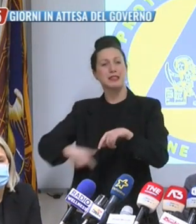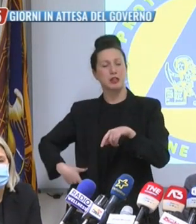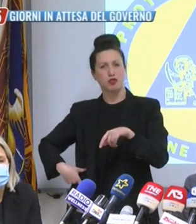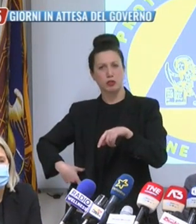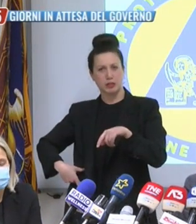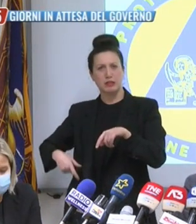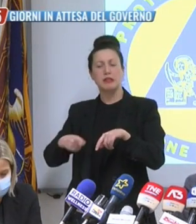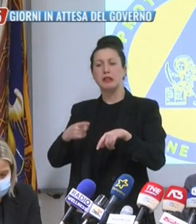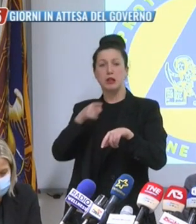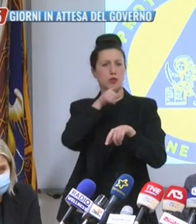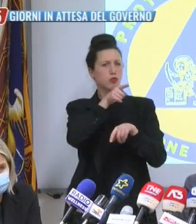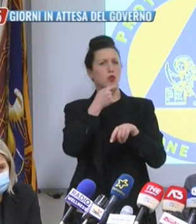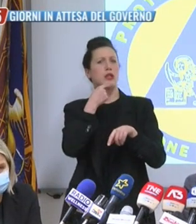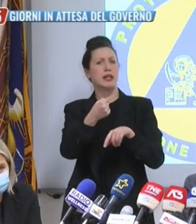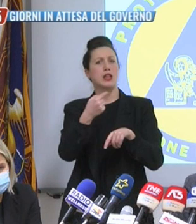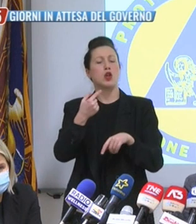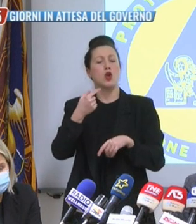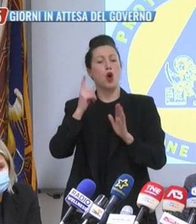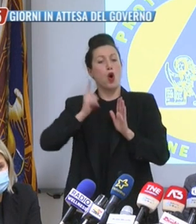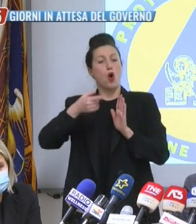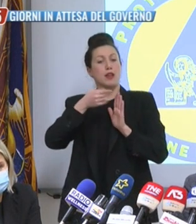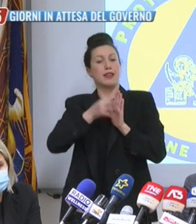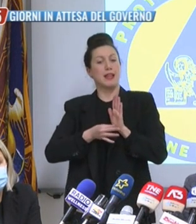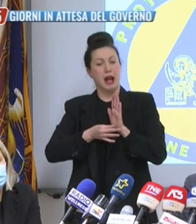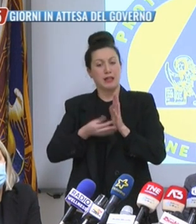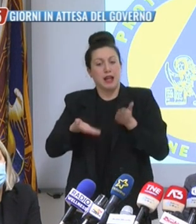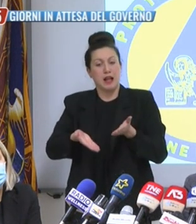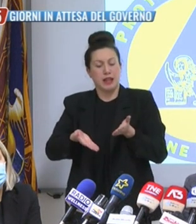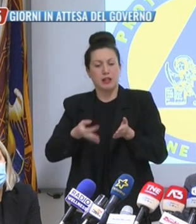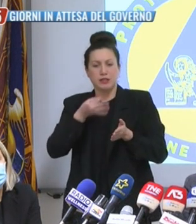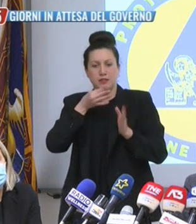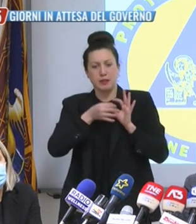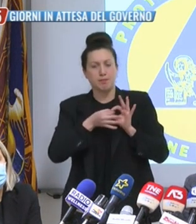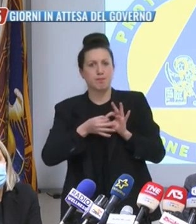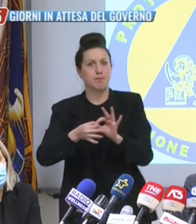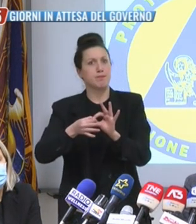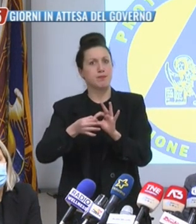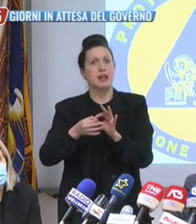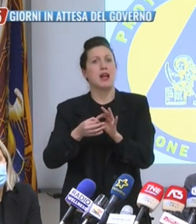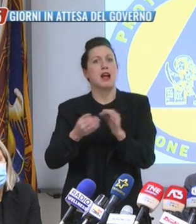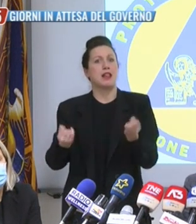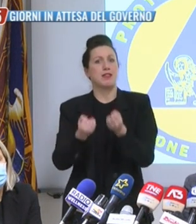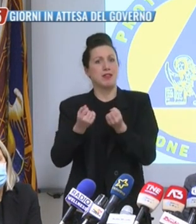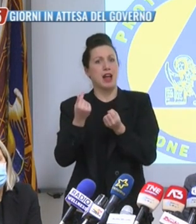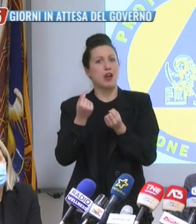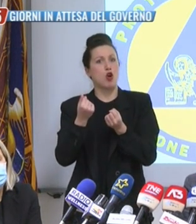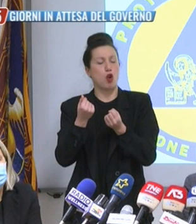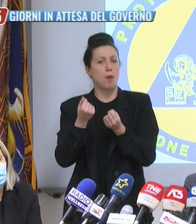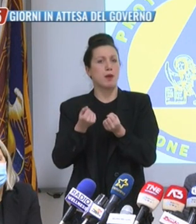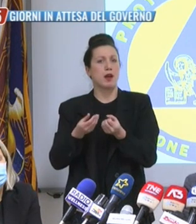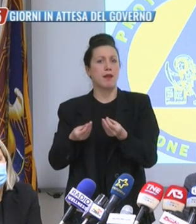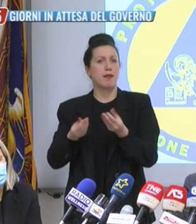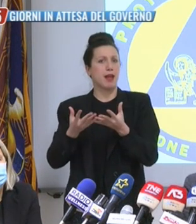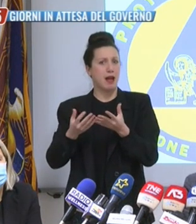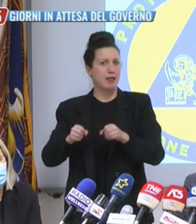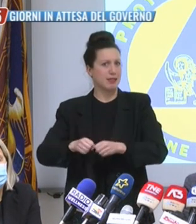mazzata per le attività economiche. Le giro però la sollecitazione che arrivava da alcuni di quei comuni, per esempio Padova, con l'assessore alla sicurezza Diego Bonavina,